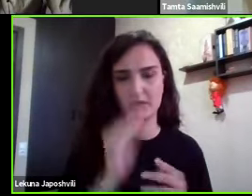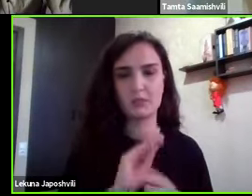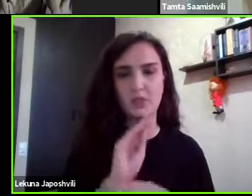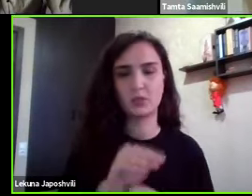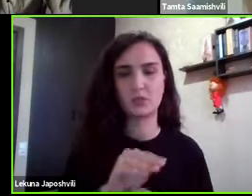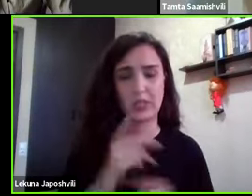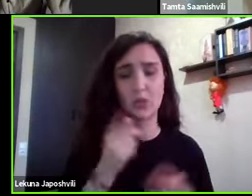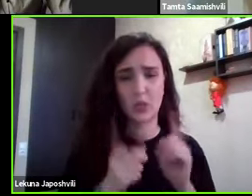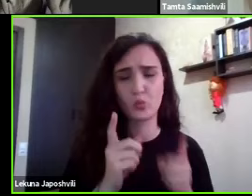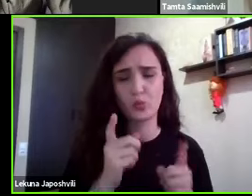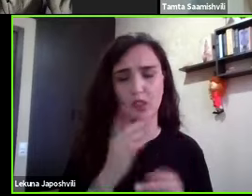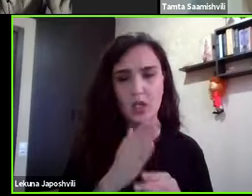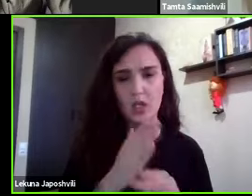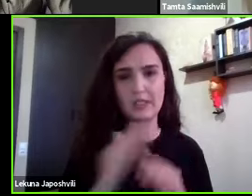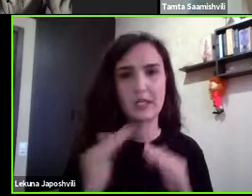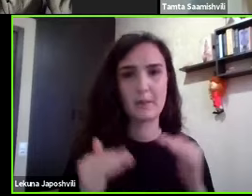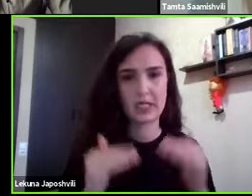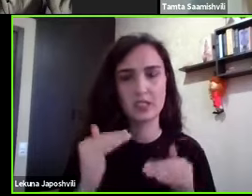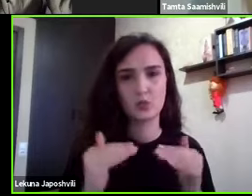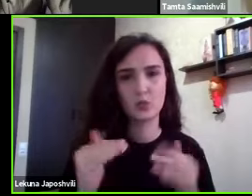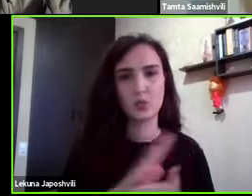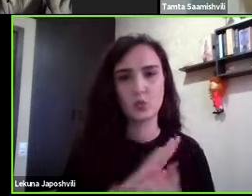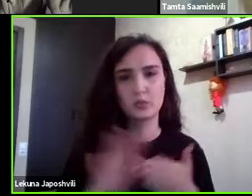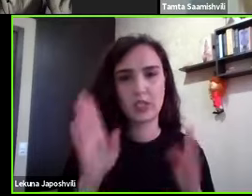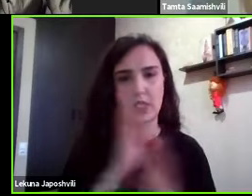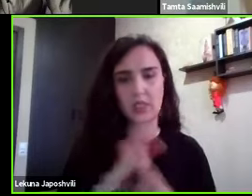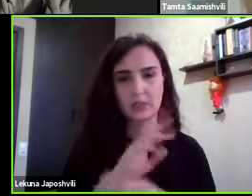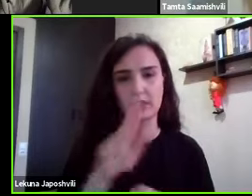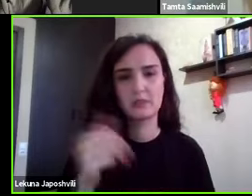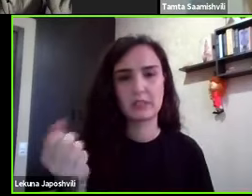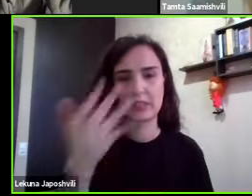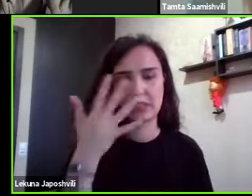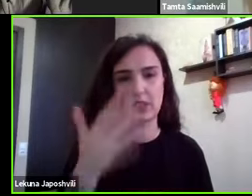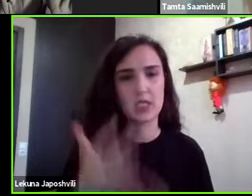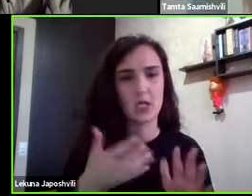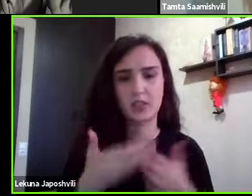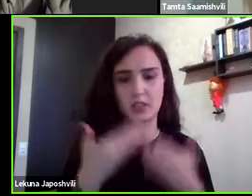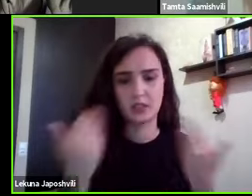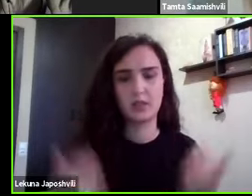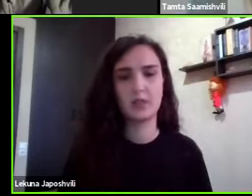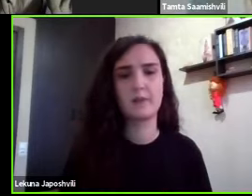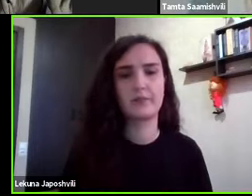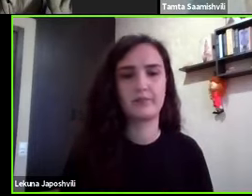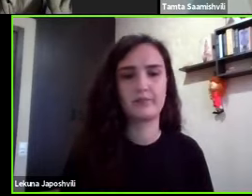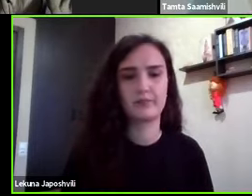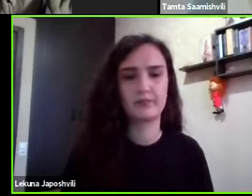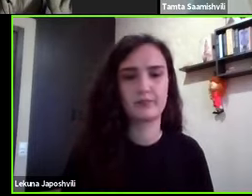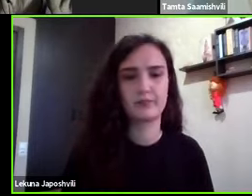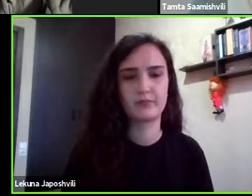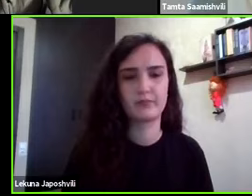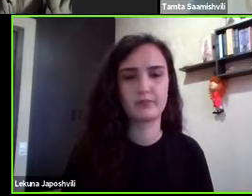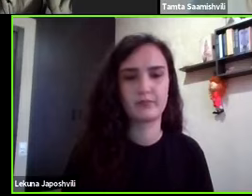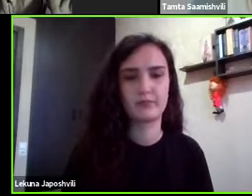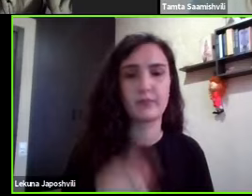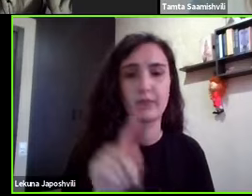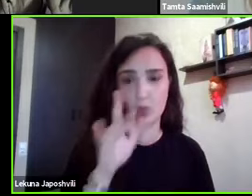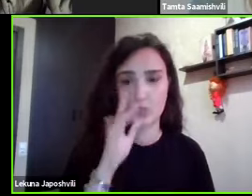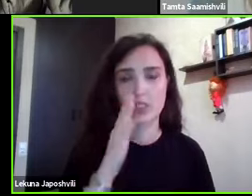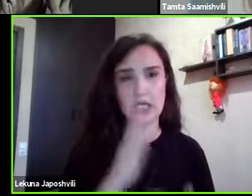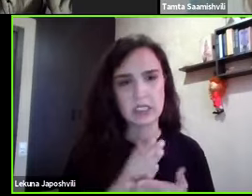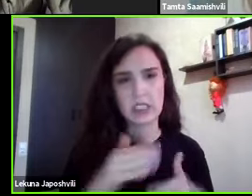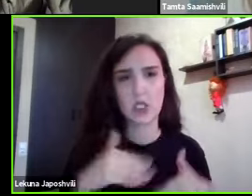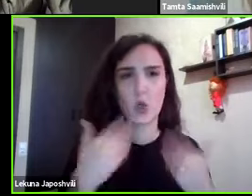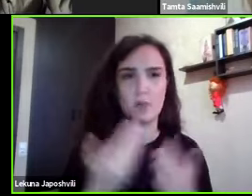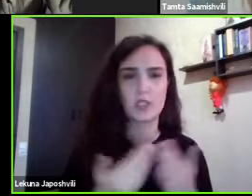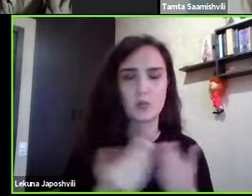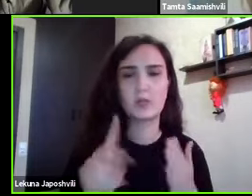ნატურალური აქვს დაბალანსებული, სუფთა ჰაერის და მზეთს არ გვაკლია ეზოს პირობებში, ასეთ შემთხვევაშიც არის თუ არა რეკომენდებული,